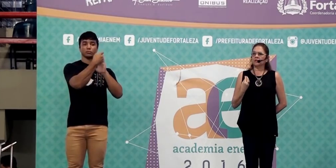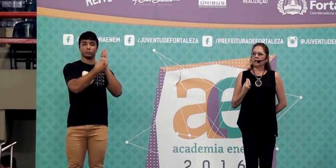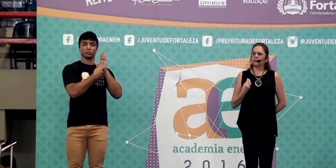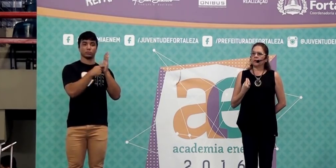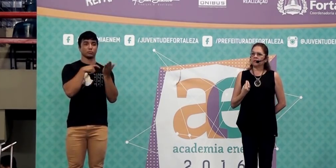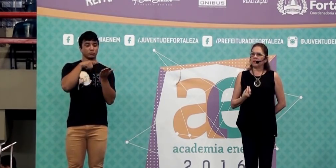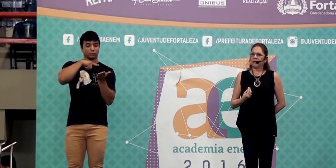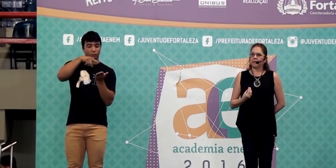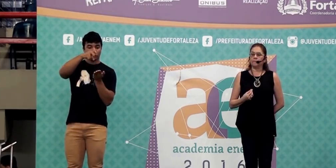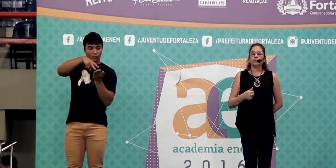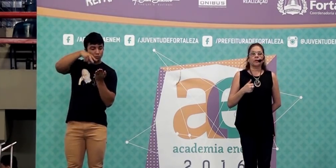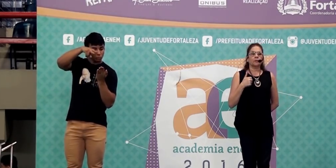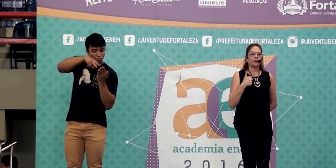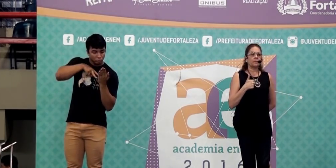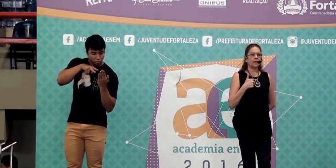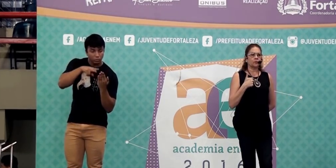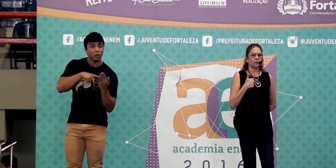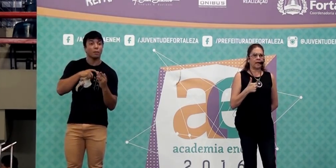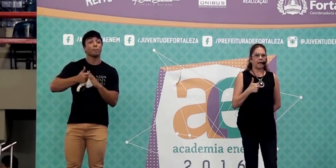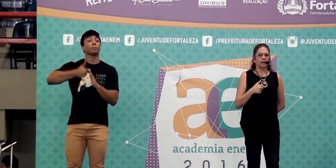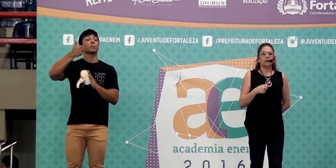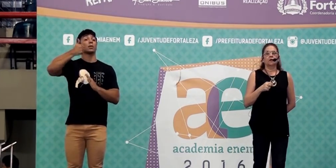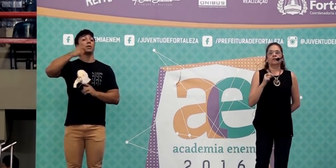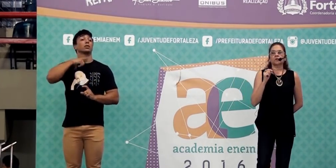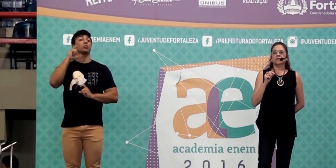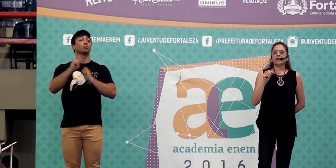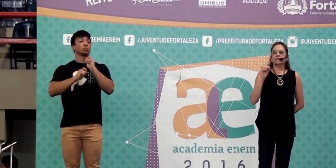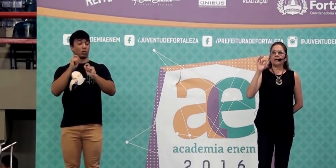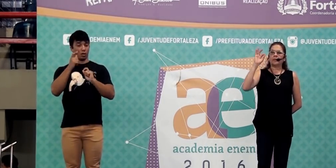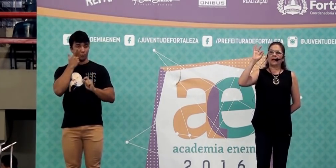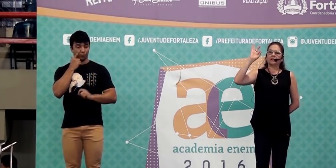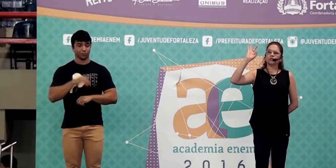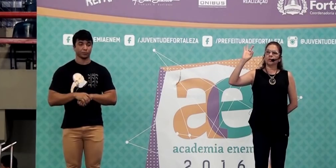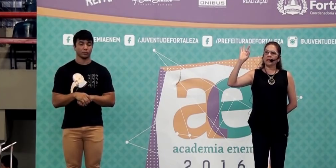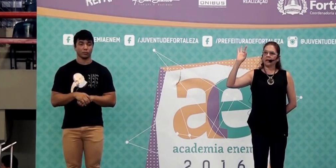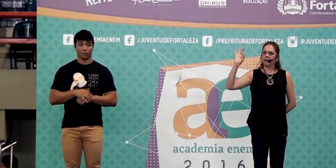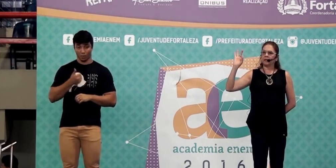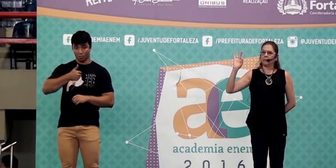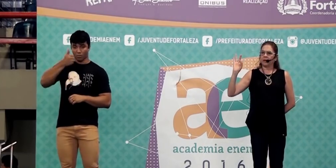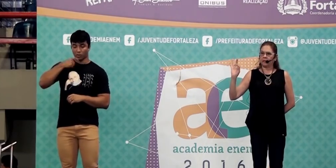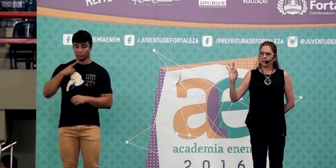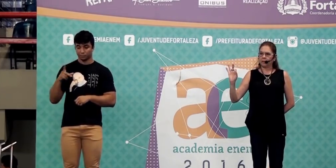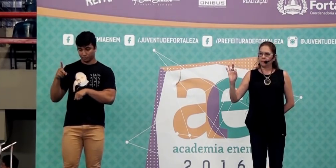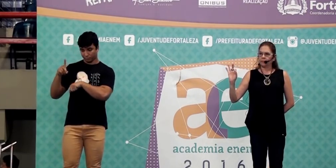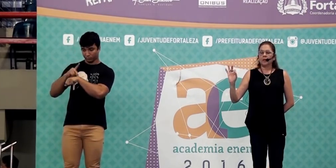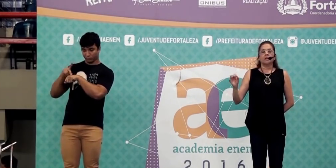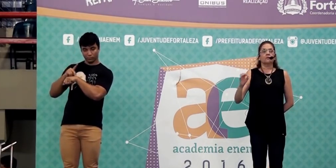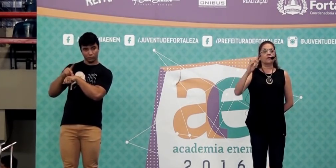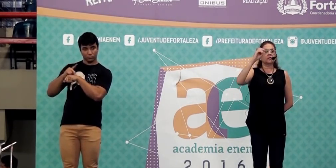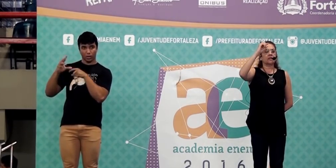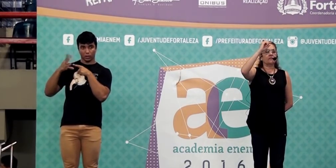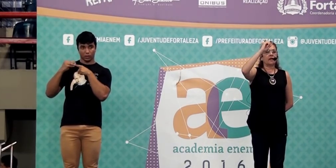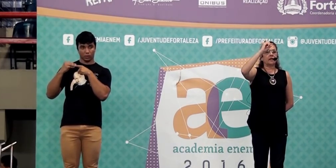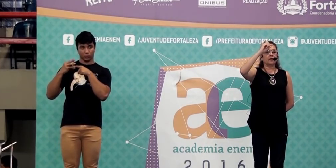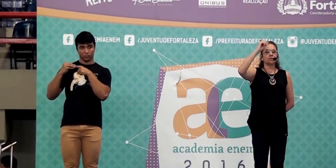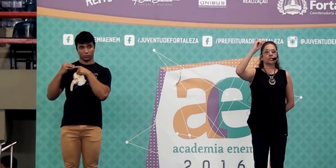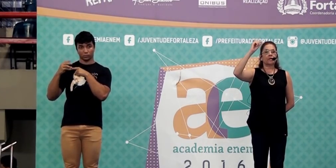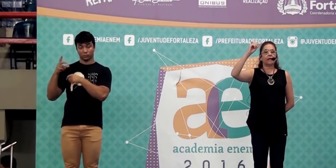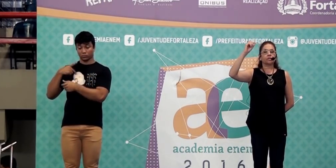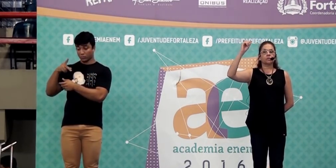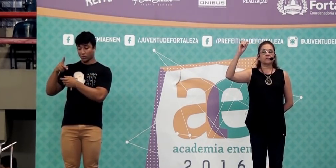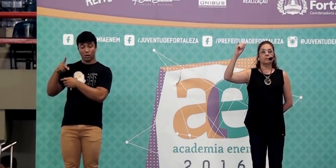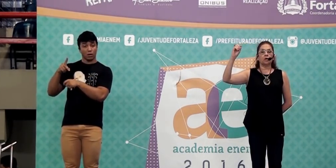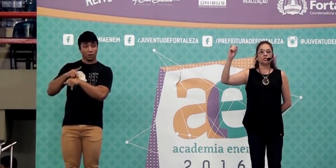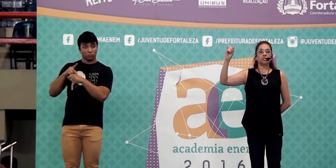é que vocês procedem? Em primeiro lugar, você vai pegar a sua caneta preta e você vai ler